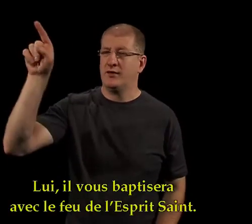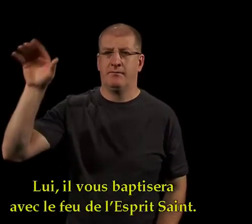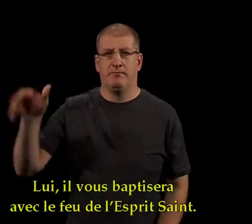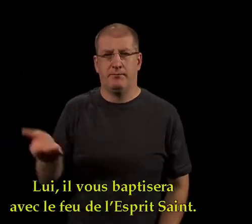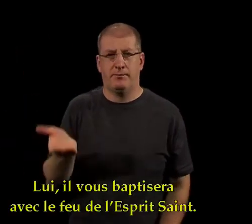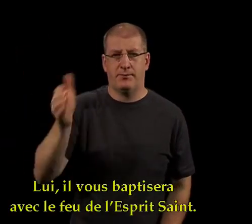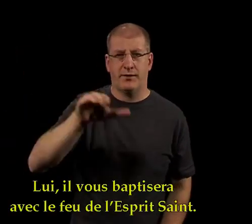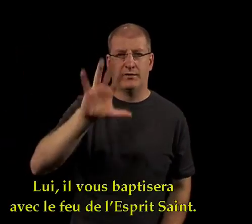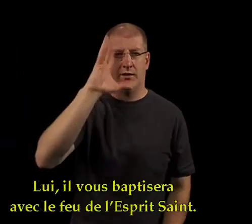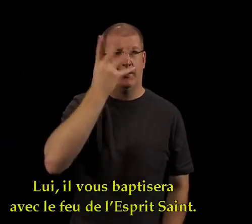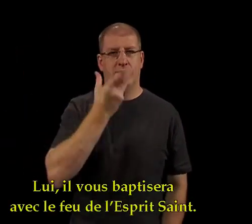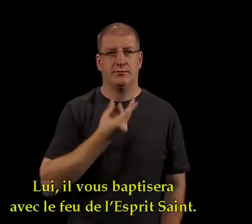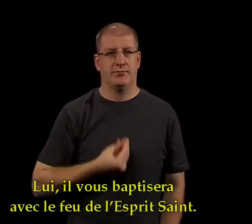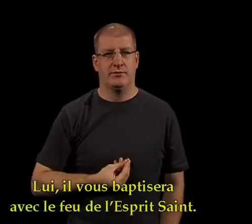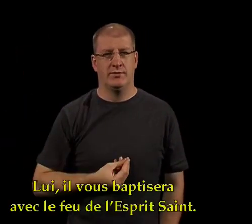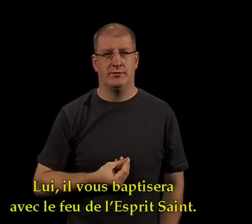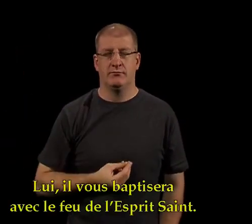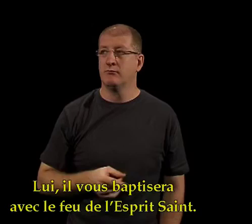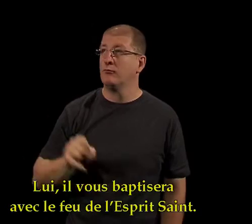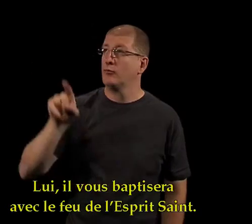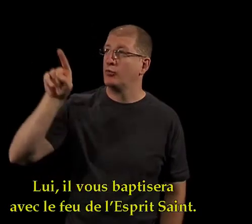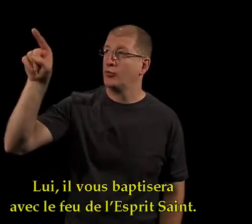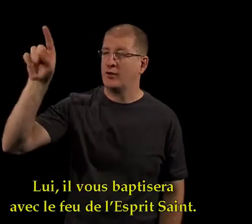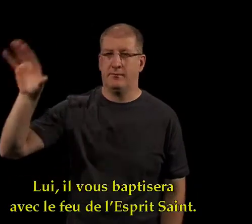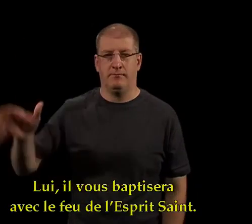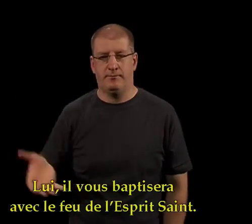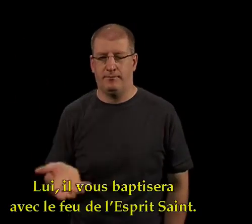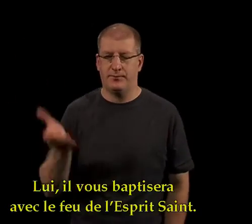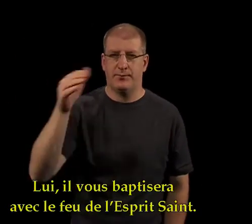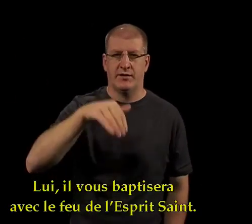Lui, il vous baptisera avec le feu de l'Esprit Saint.